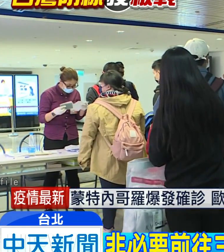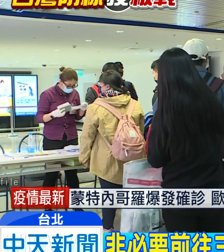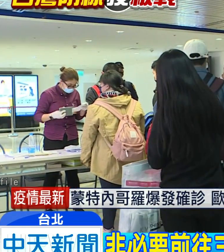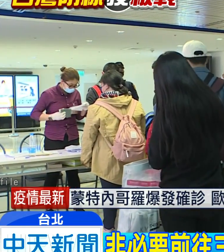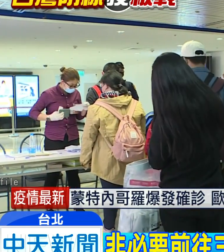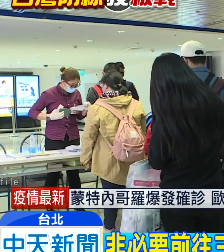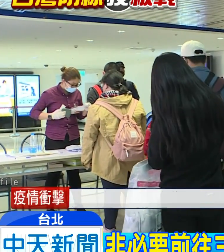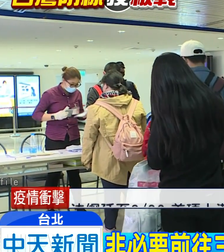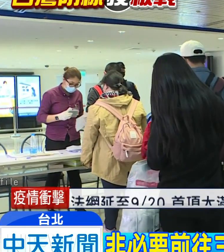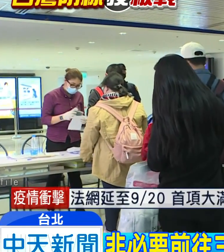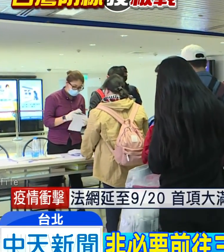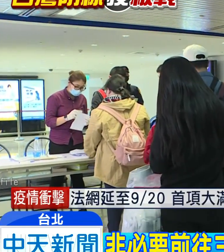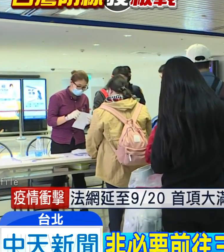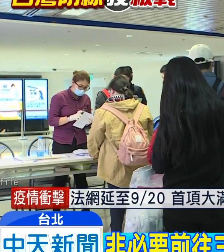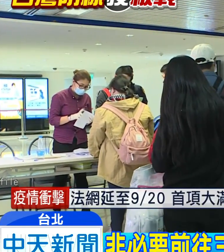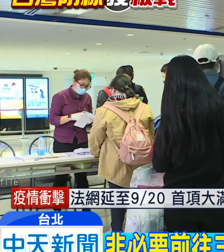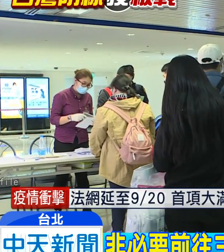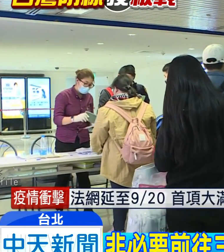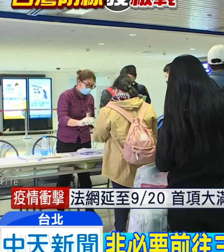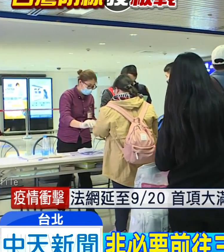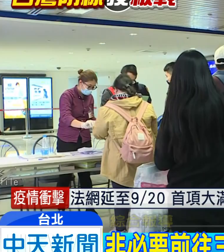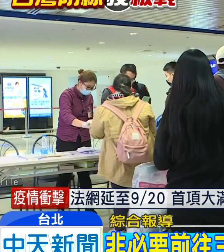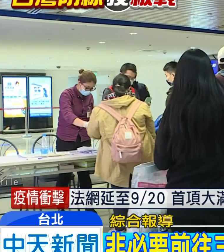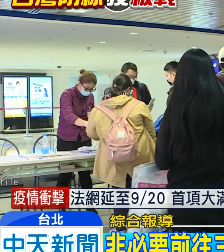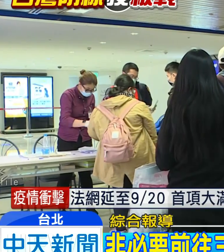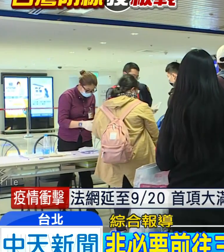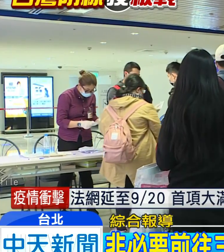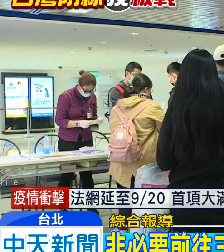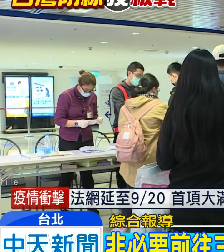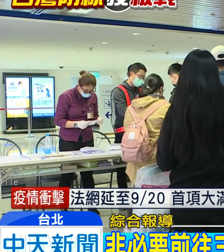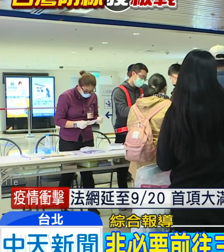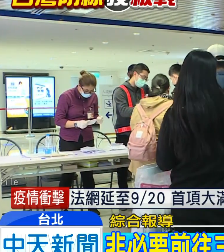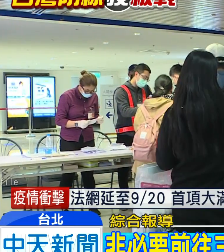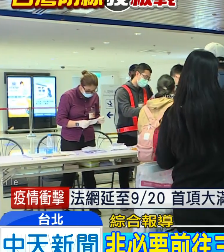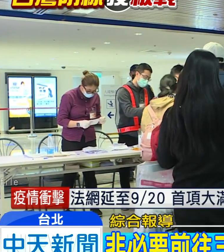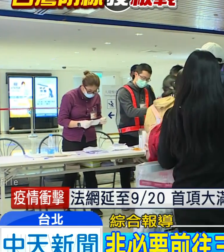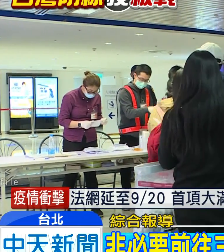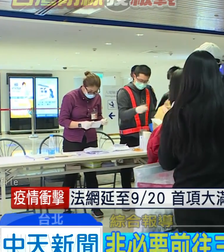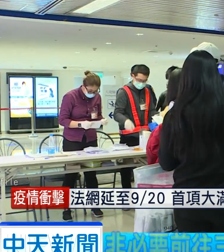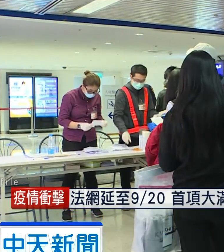若是确诊还会公告姓名，甚至还得自行负担规费。记者综合报道。